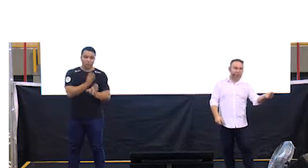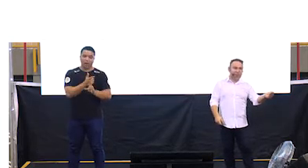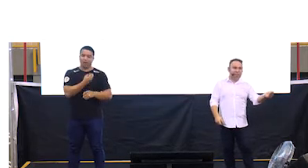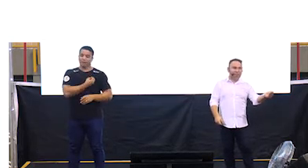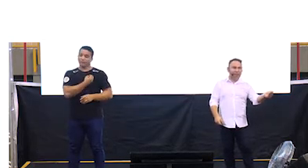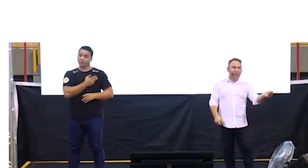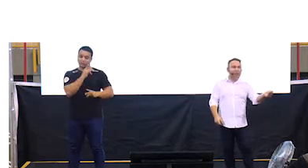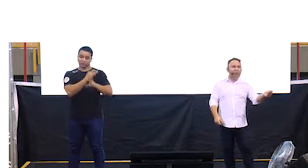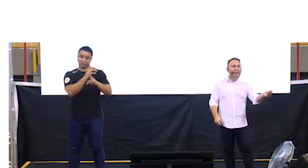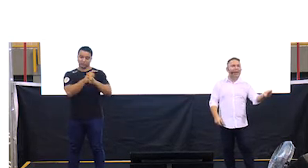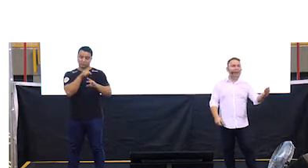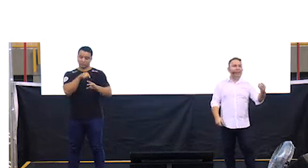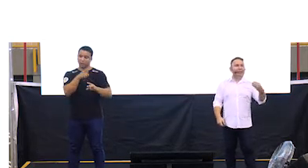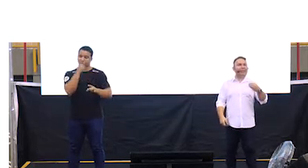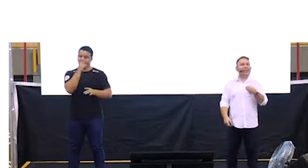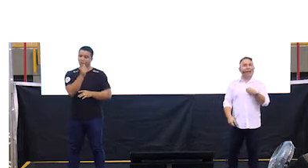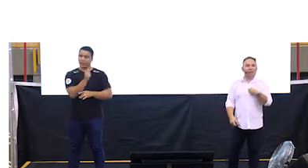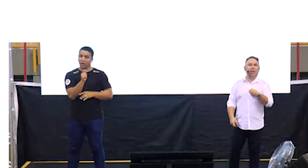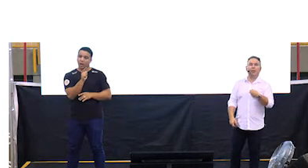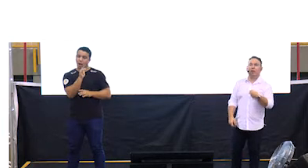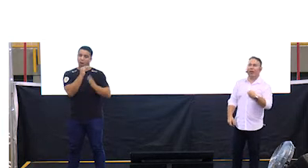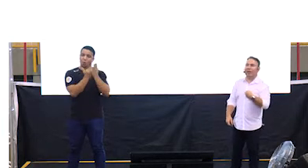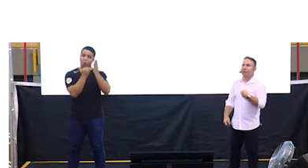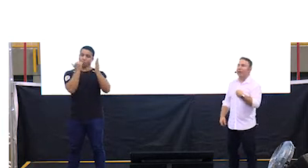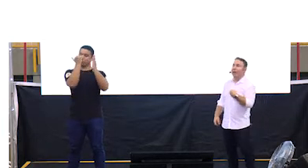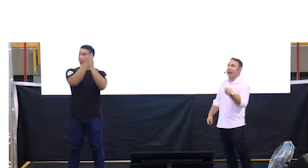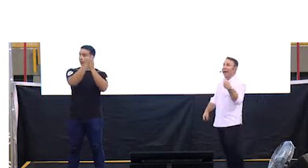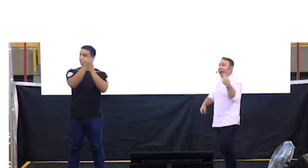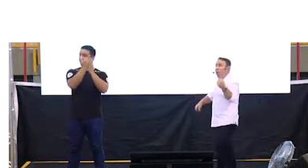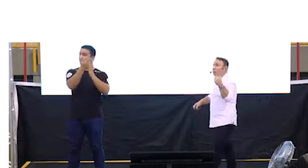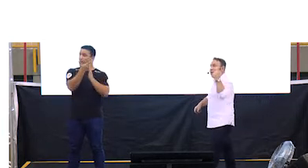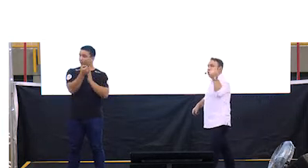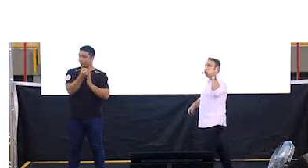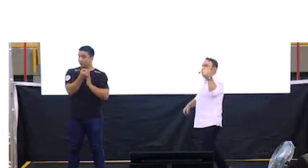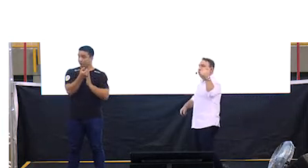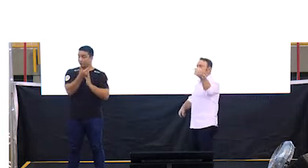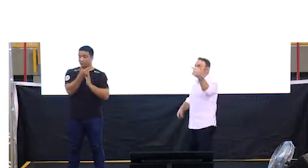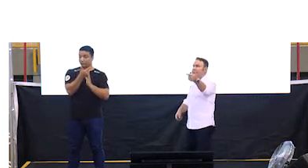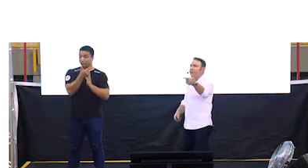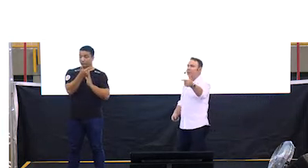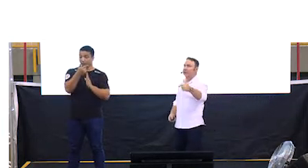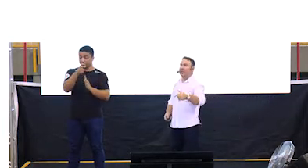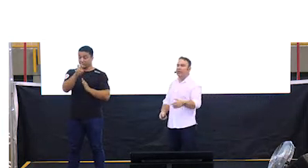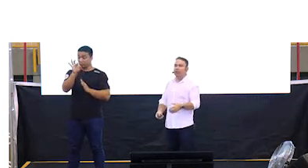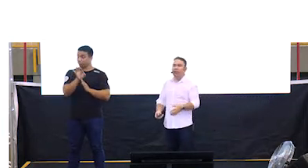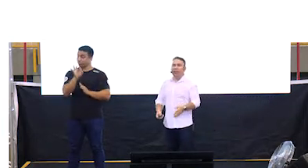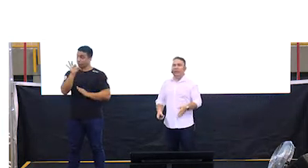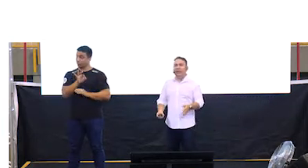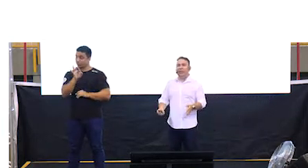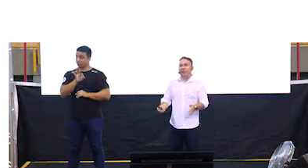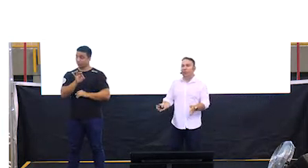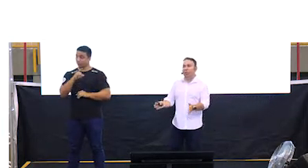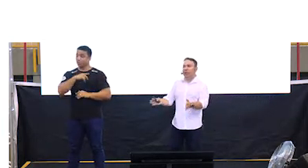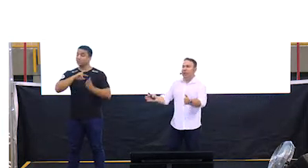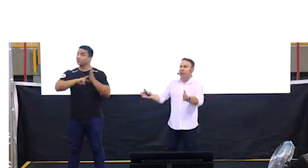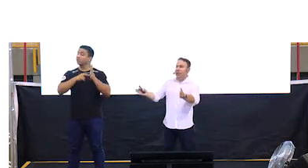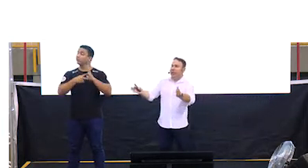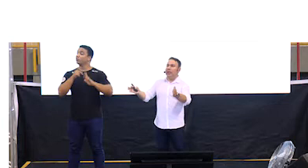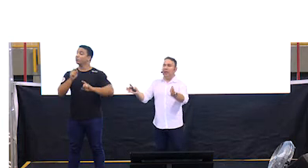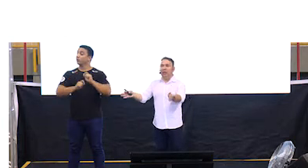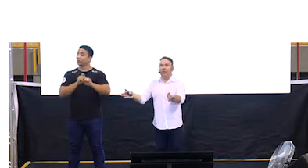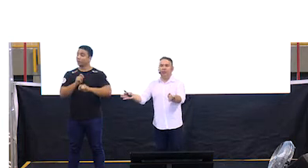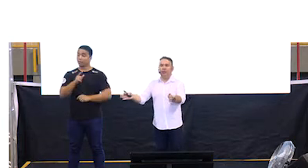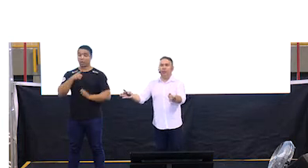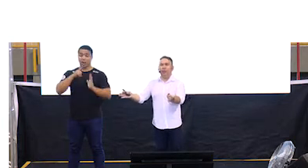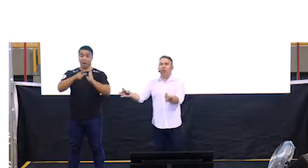vida da cidade que ele morava aumentou 25%, significa o quê?